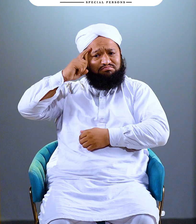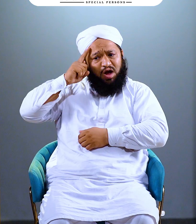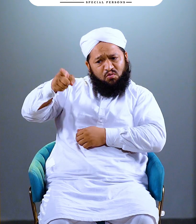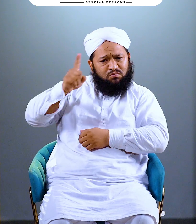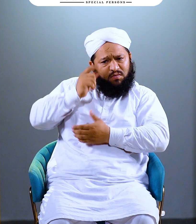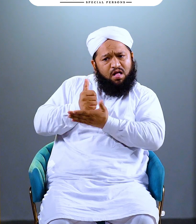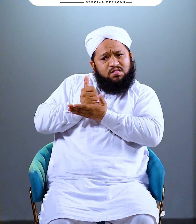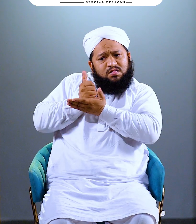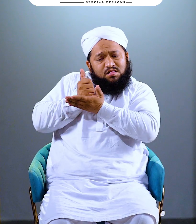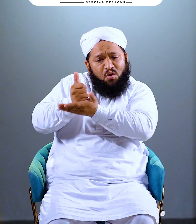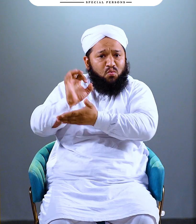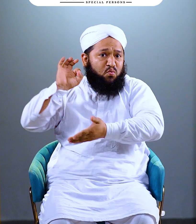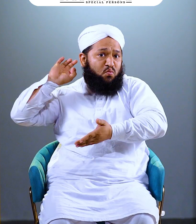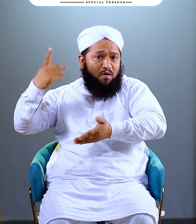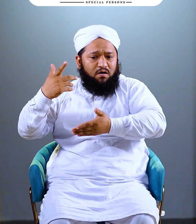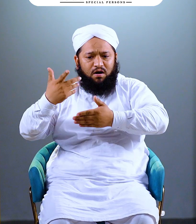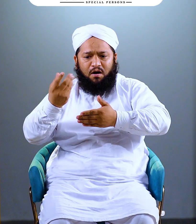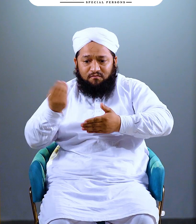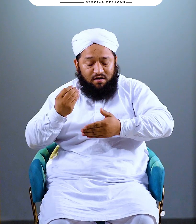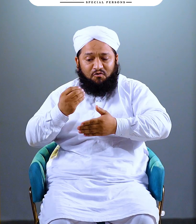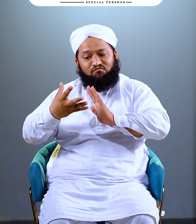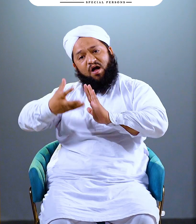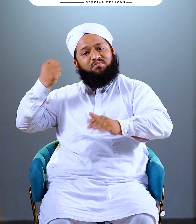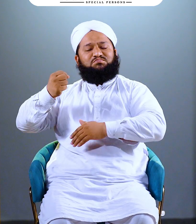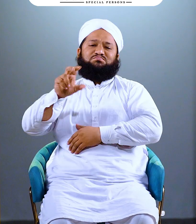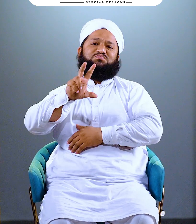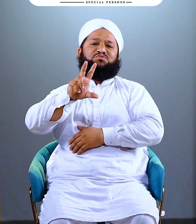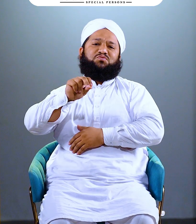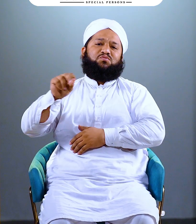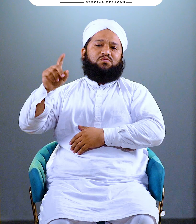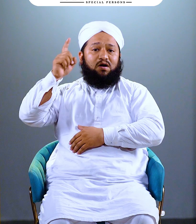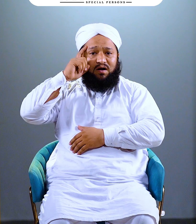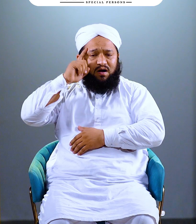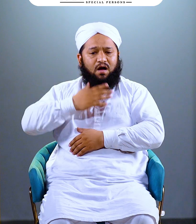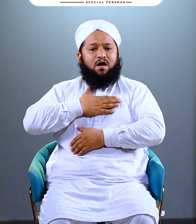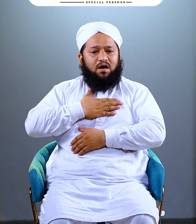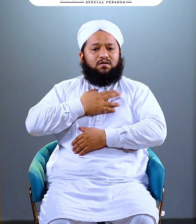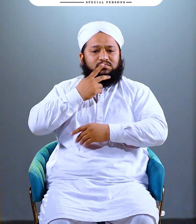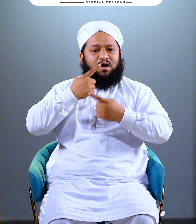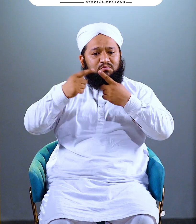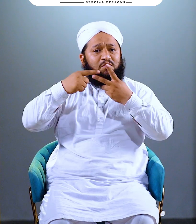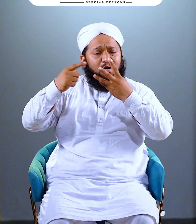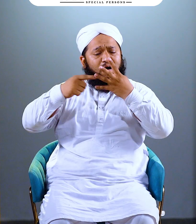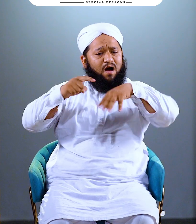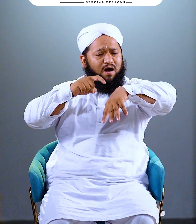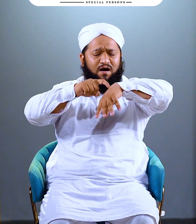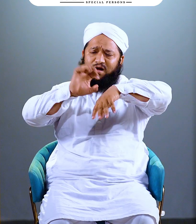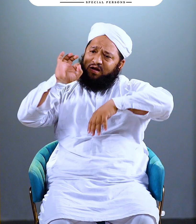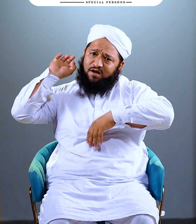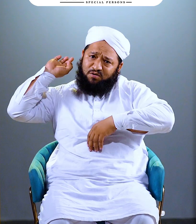کو وہ قیمتی چیز دے رہے ہیں جو اب آپ کے پاس واپس نہیں آئے گی۔ ہر سانس، ہر لمحہ بہت